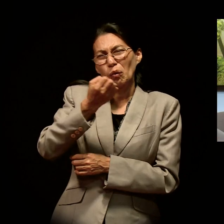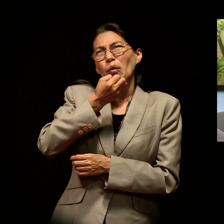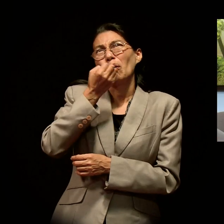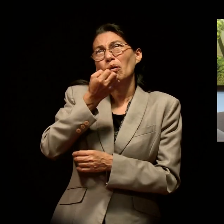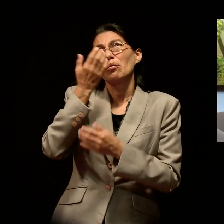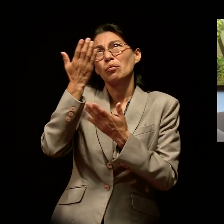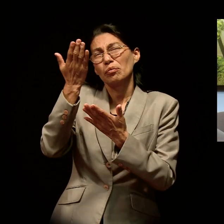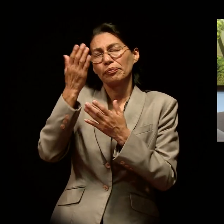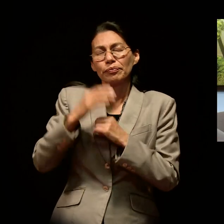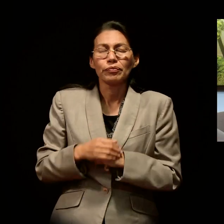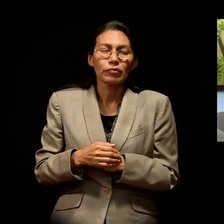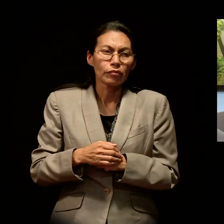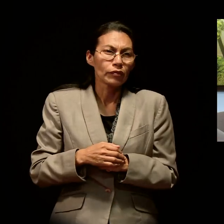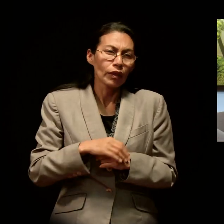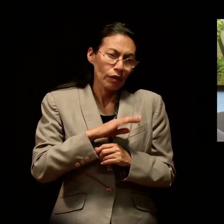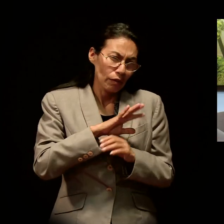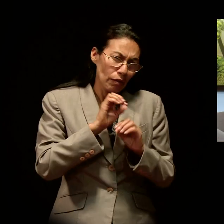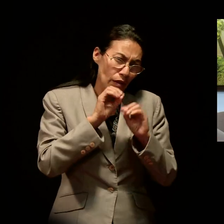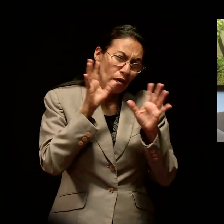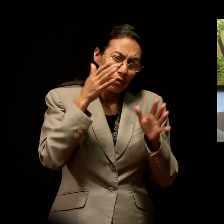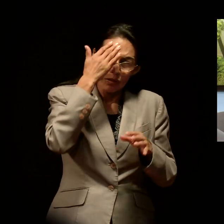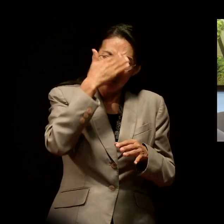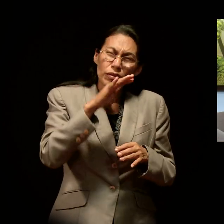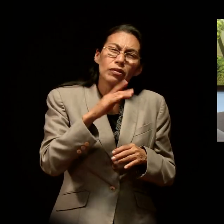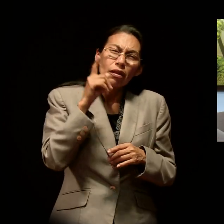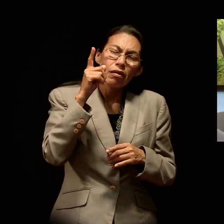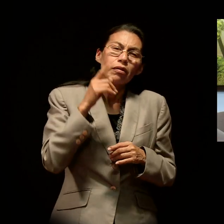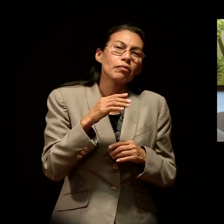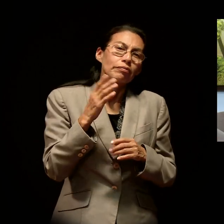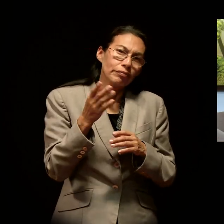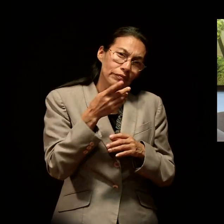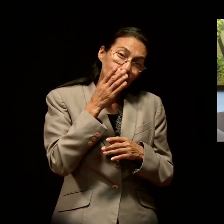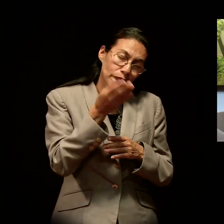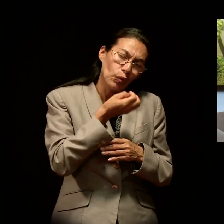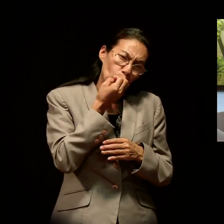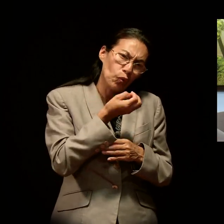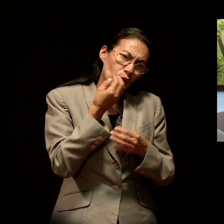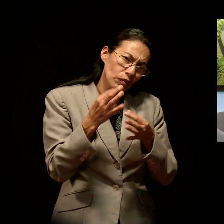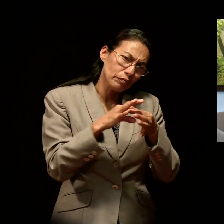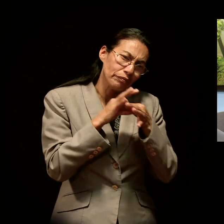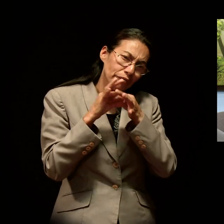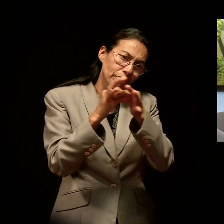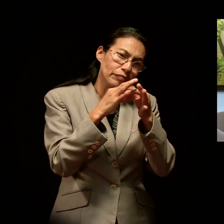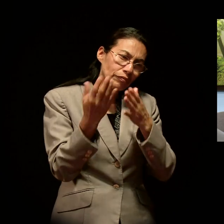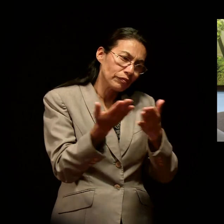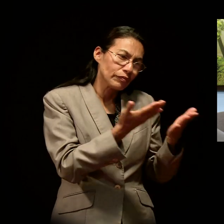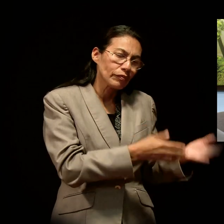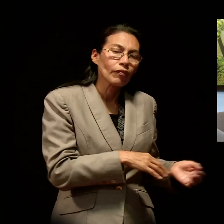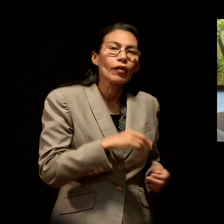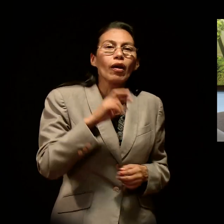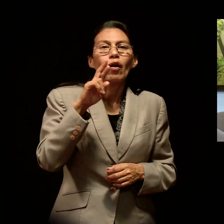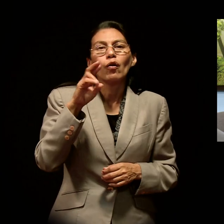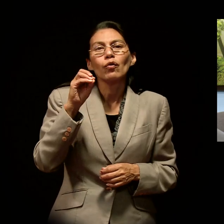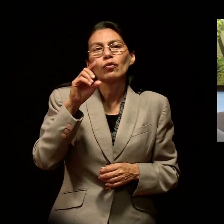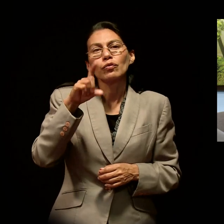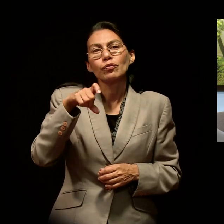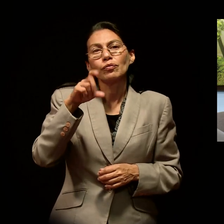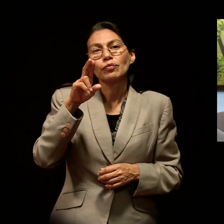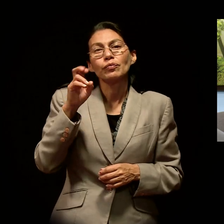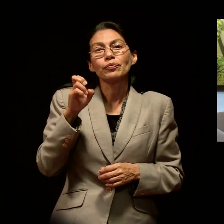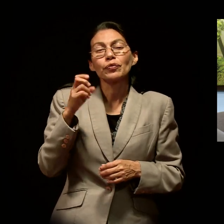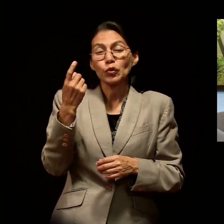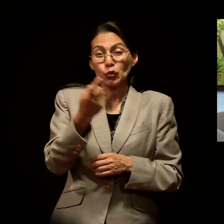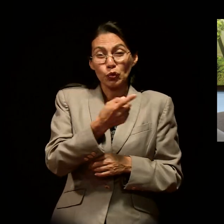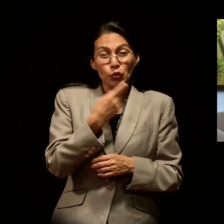Dios sabe qué pasa contigo Dalia y vamos a estar orando por ti Roque Sosa el Eterno les bendiga